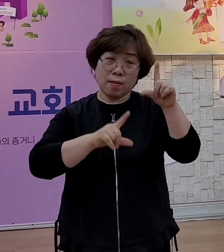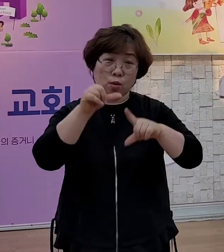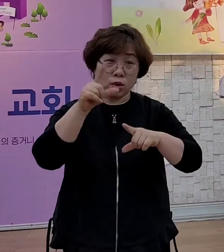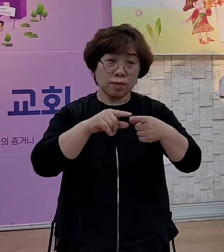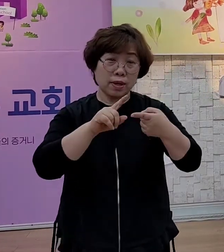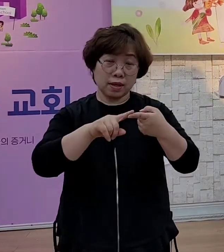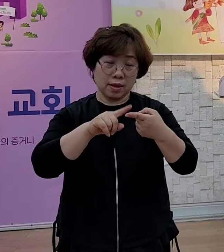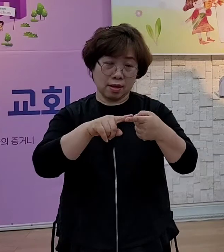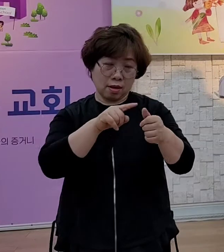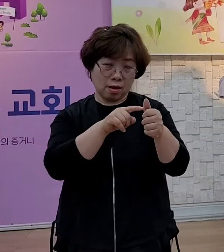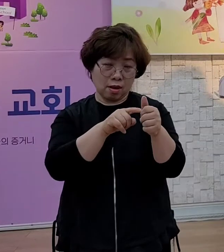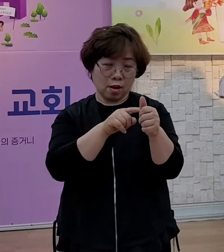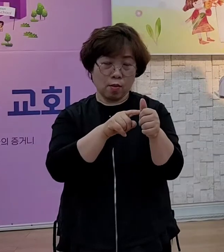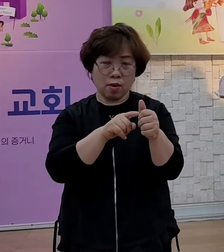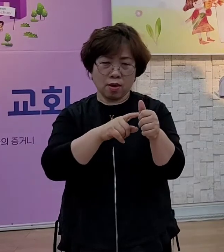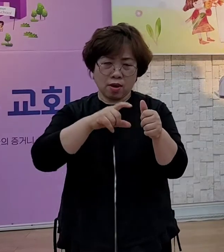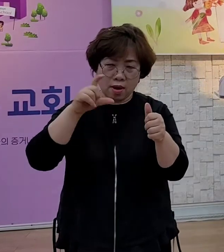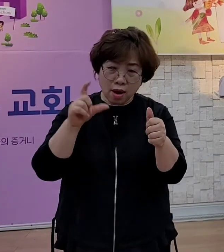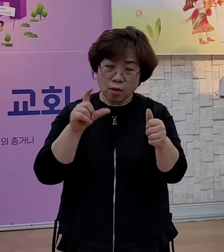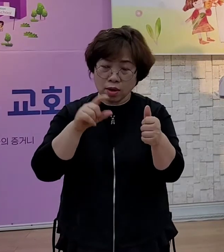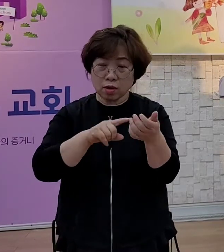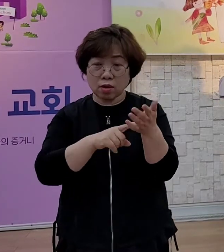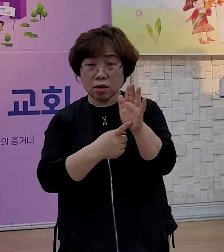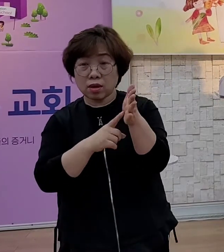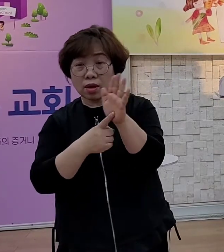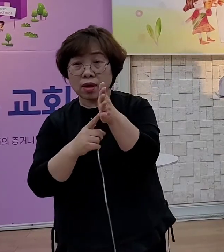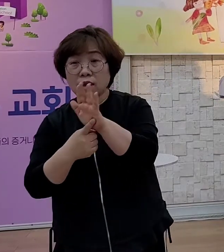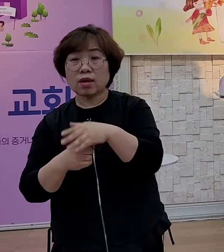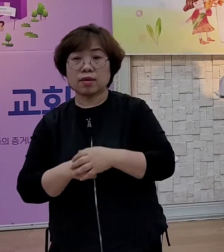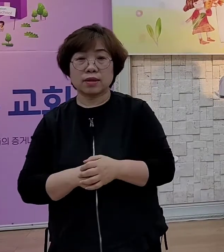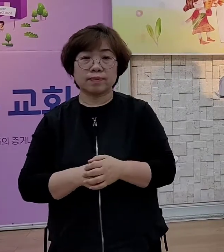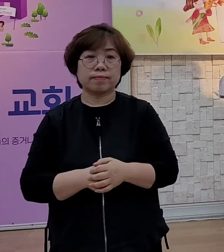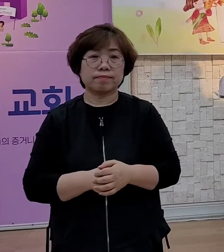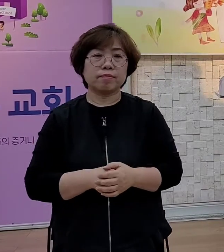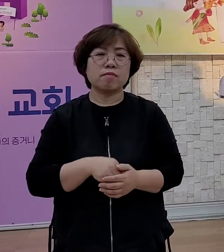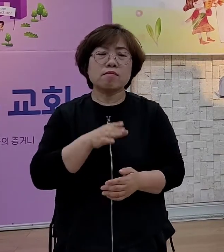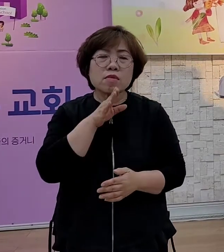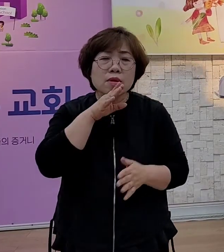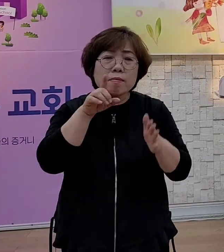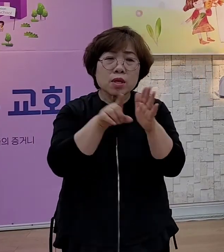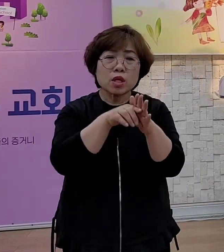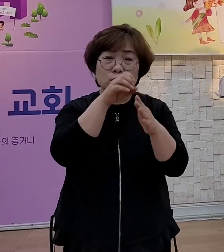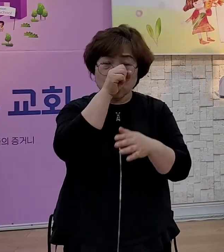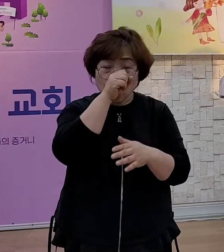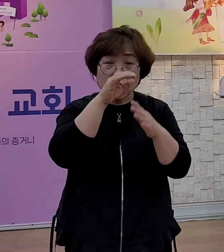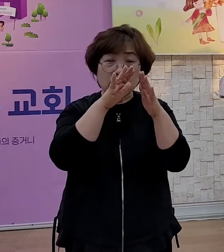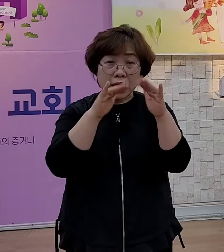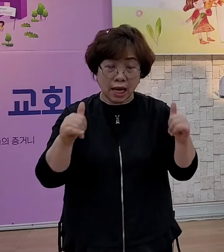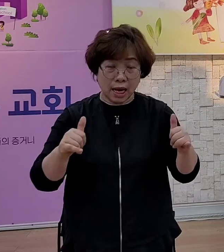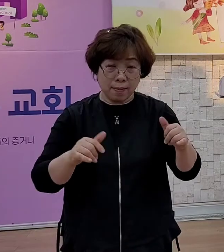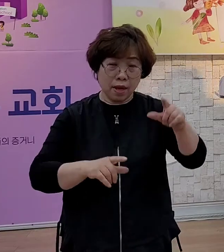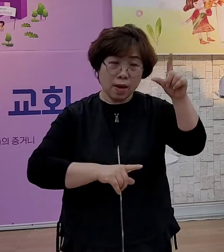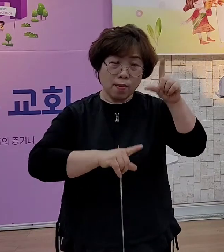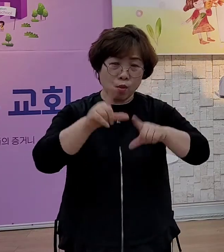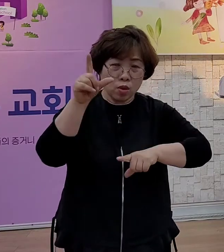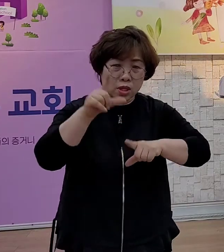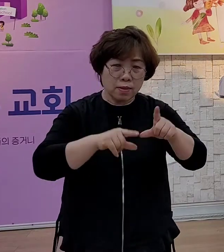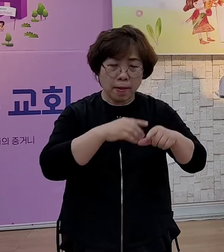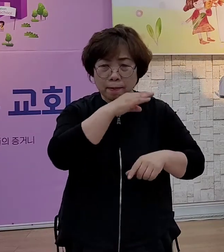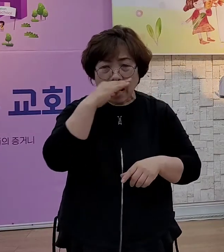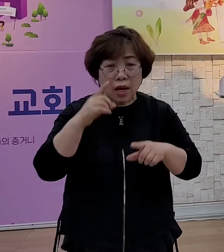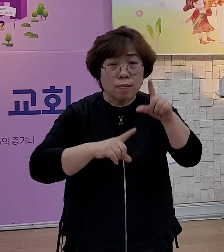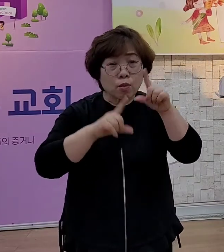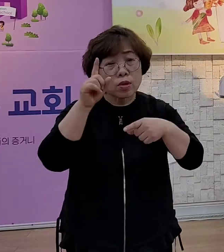야고보서가 계속해서 말씀해 줍니다. 그러면 진짜 믿음 좋은 사람은 어떻게 살아야 되느냐? 이걸 보여주고